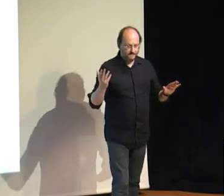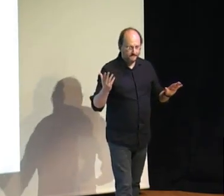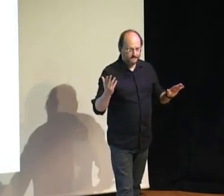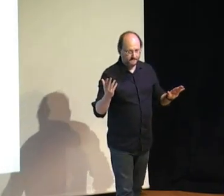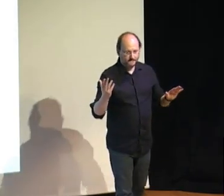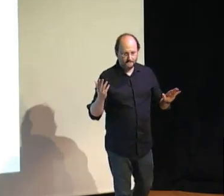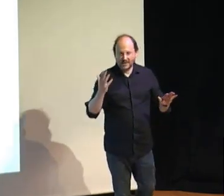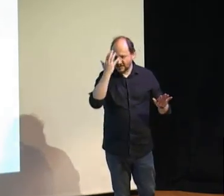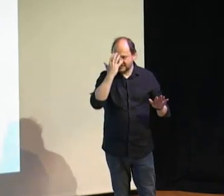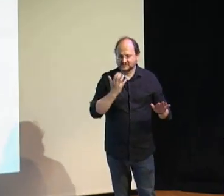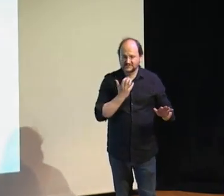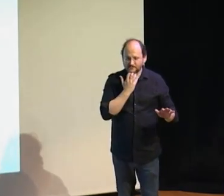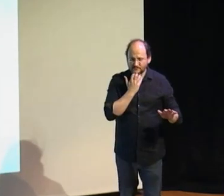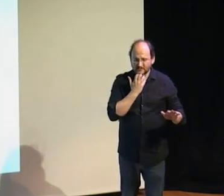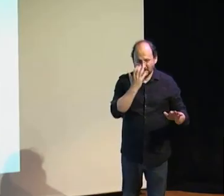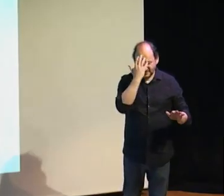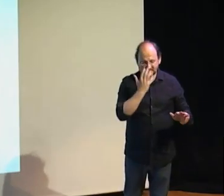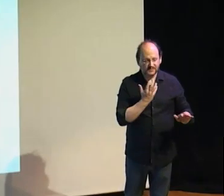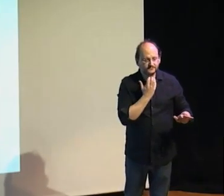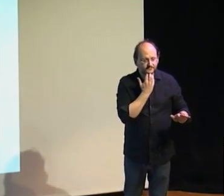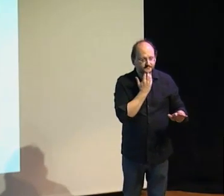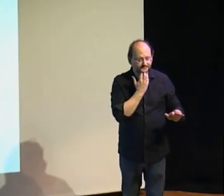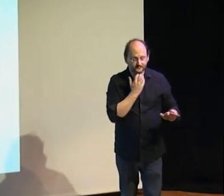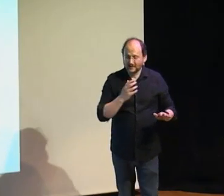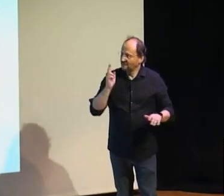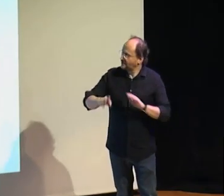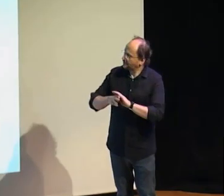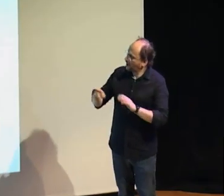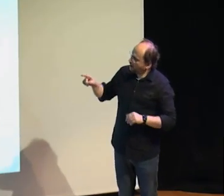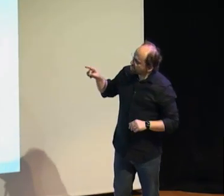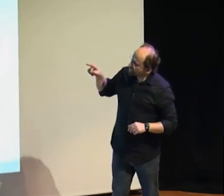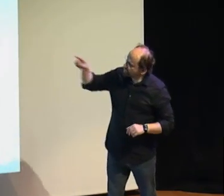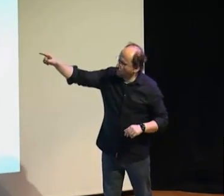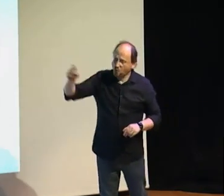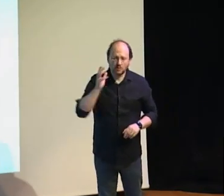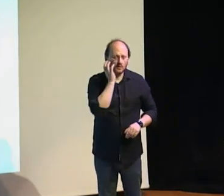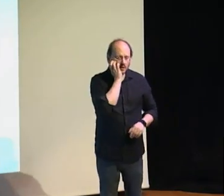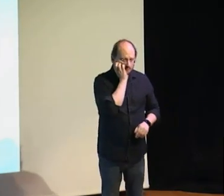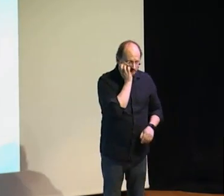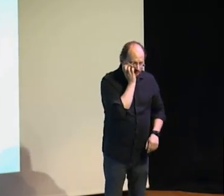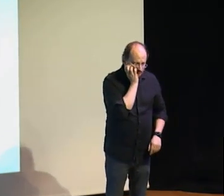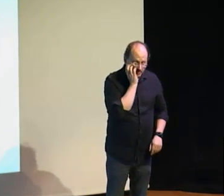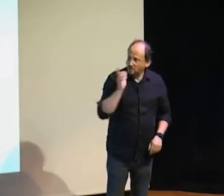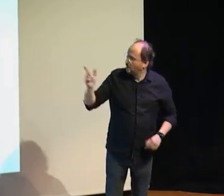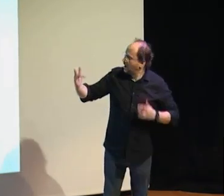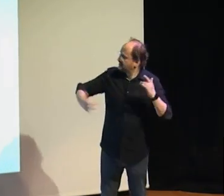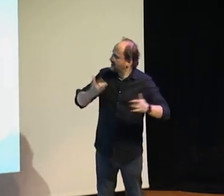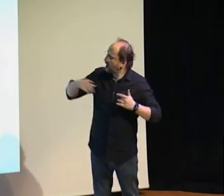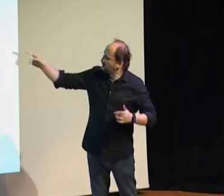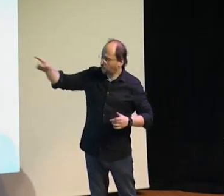Qu'est-ce que vous en comprenez? C'est le signe pour triste, la tristesse. Au tout départ, sur la gauche, on a